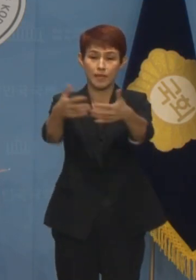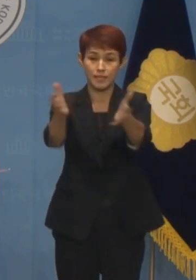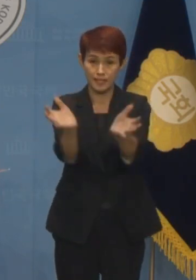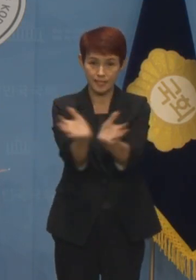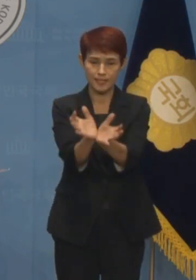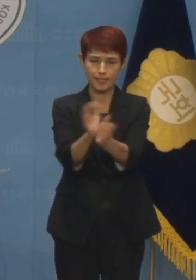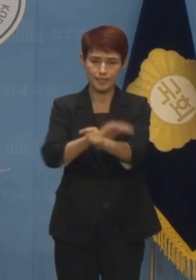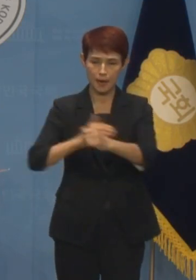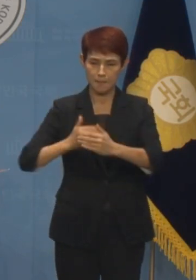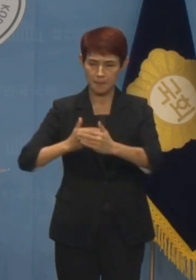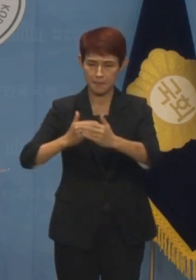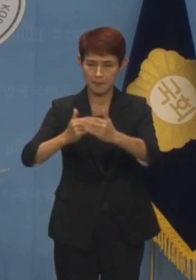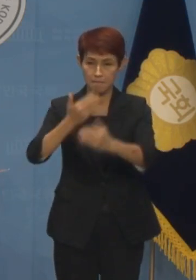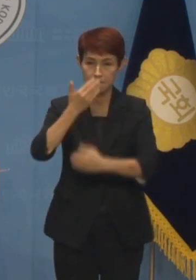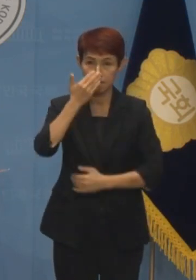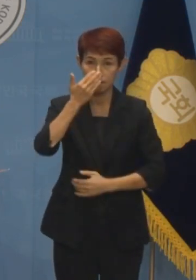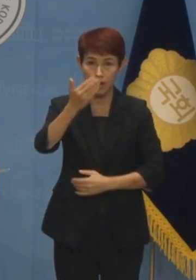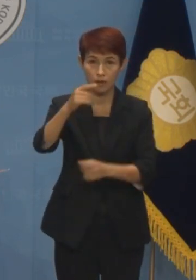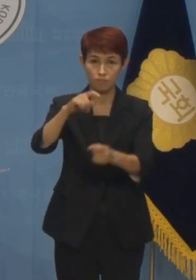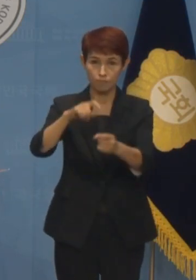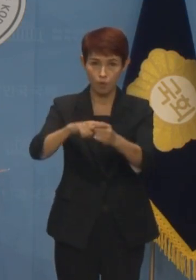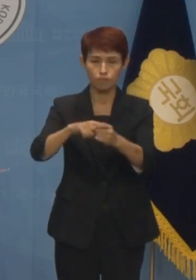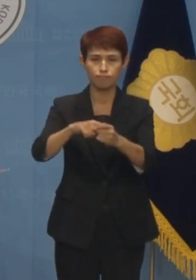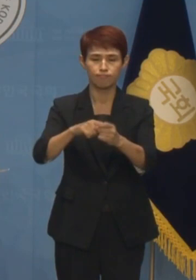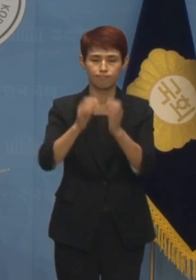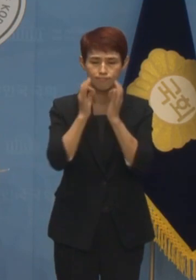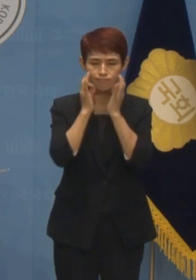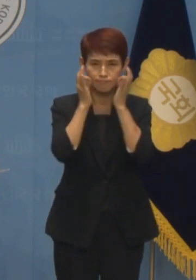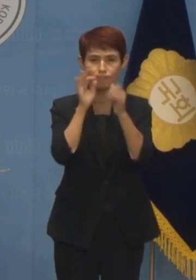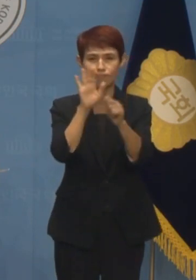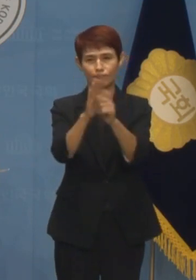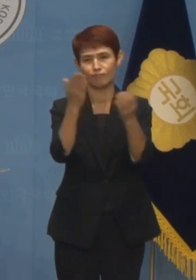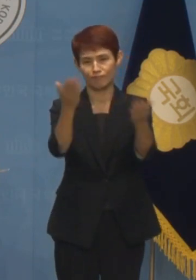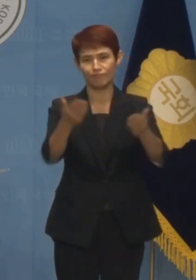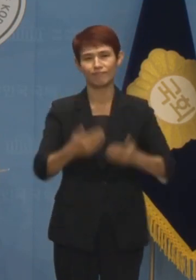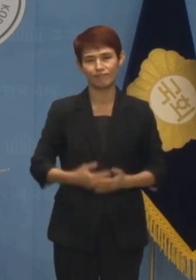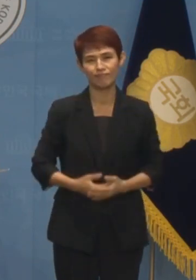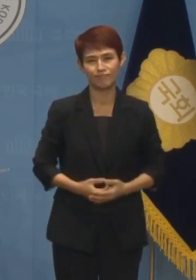잘 마무리될 수 있도록 적극 지원하겠습니다.